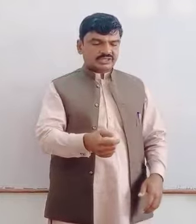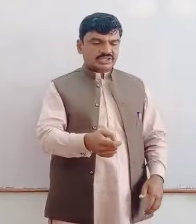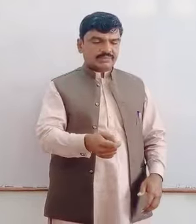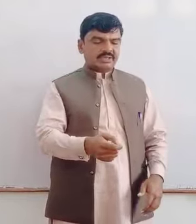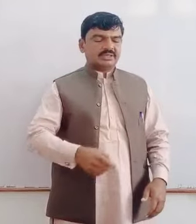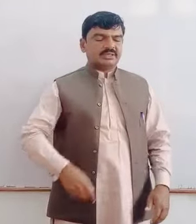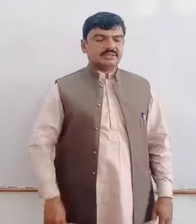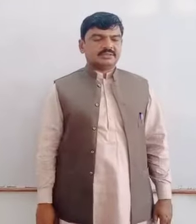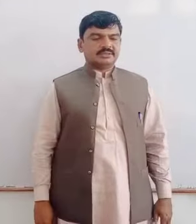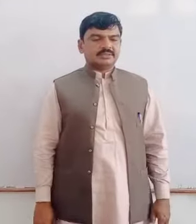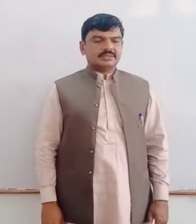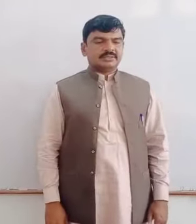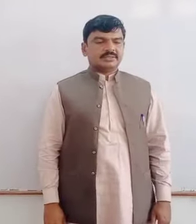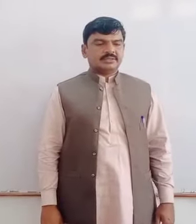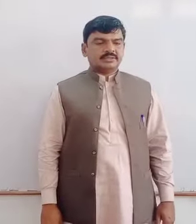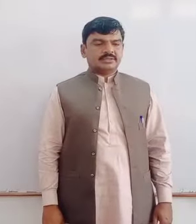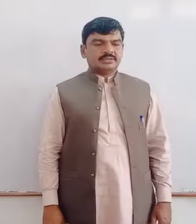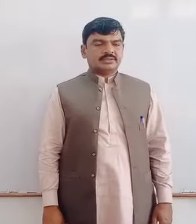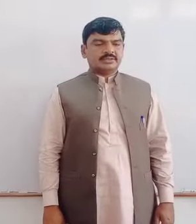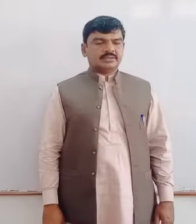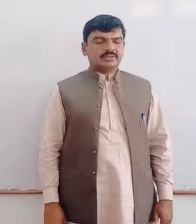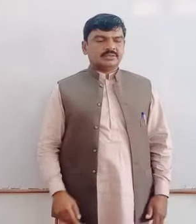शब कदर, ईद मिलादुन नबी,